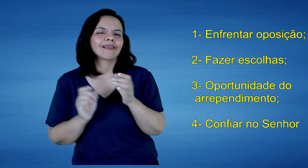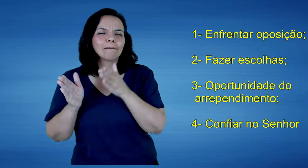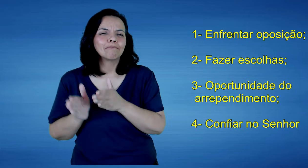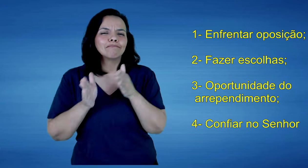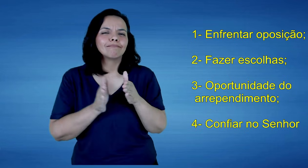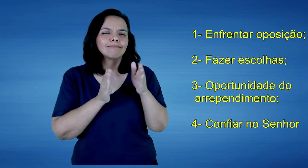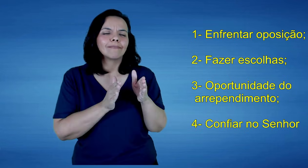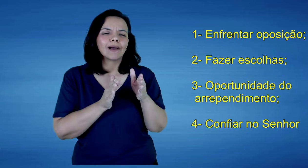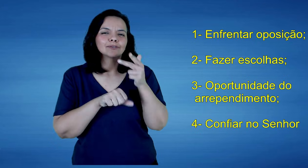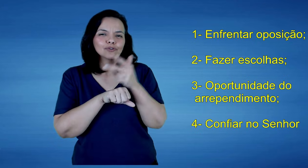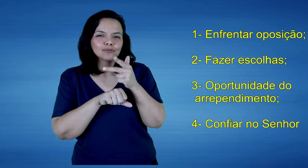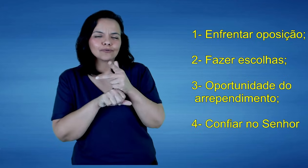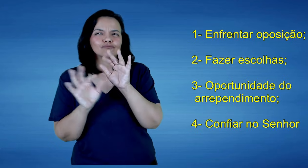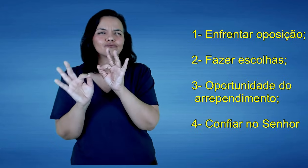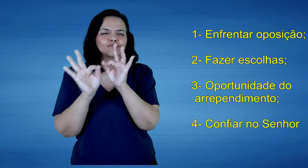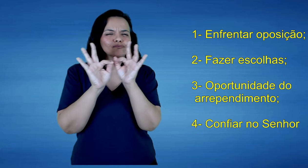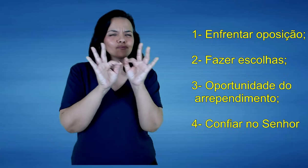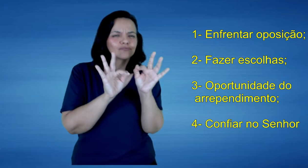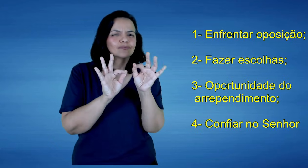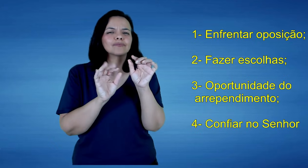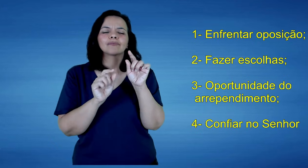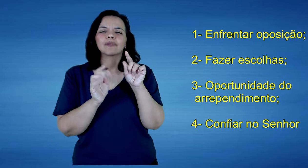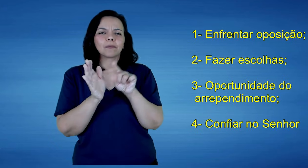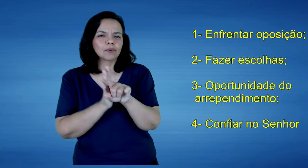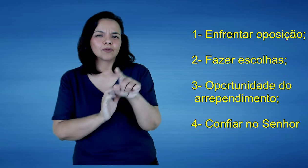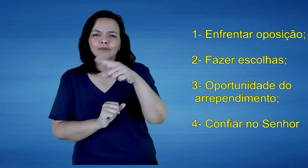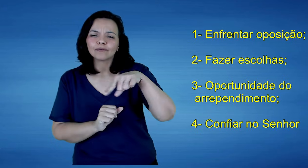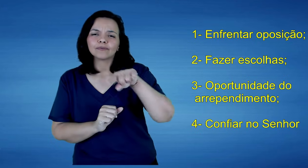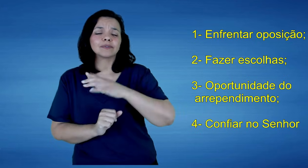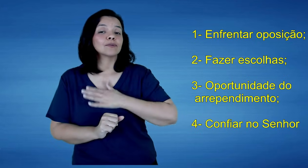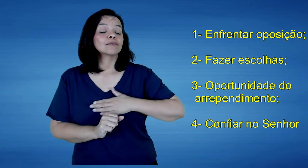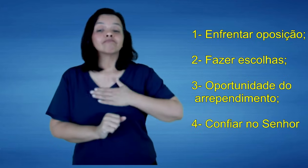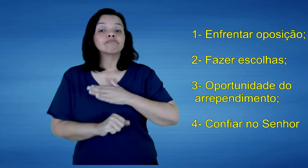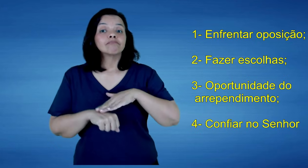que foi a parte do vídeo que vocês mais gostaram?